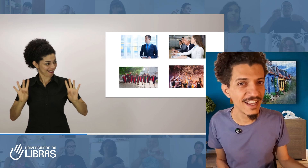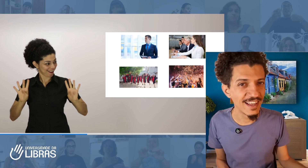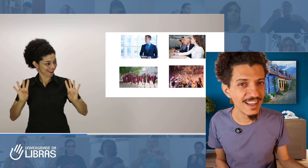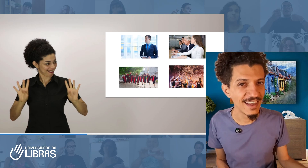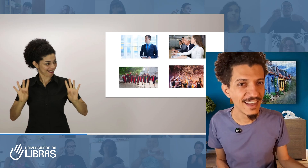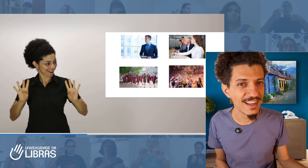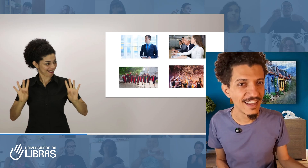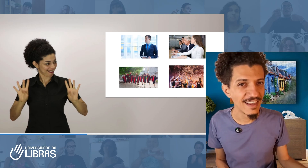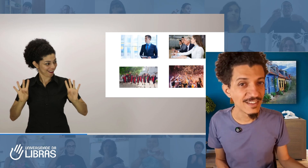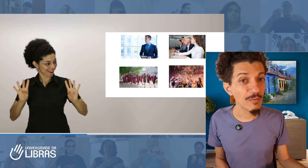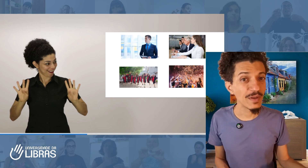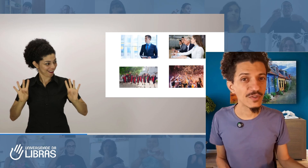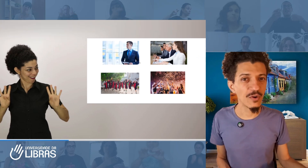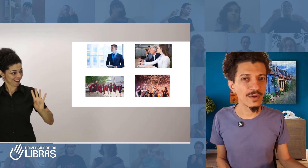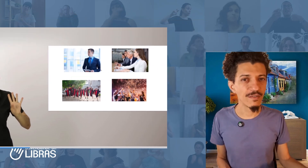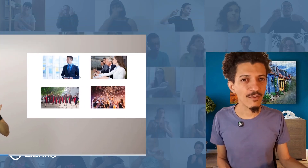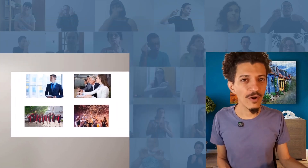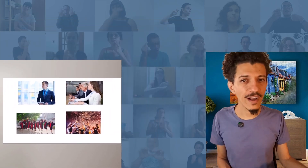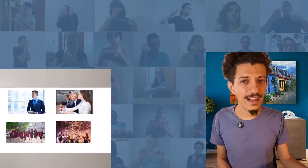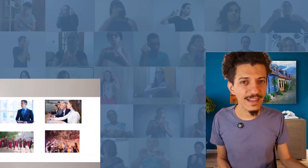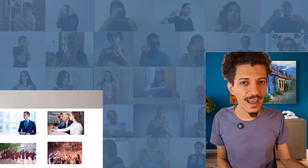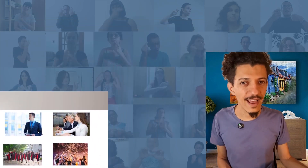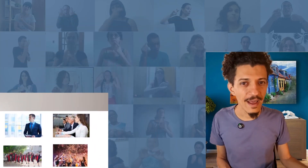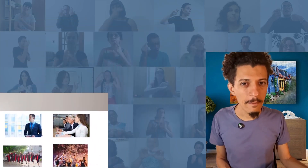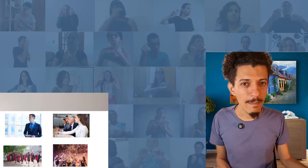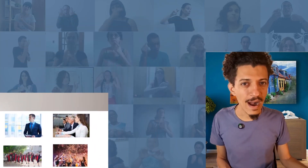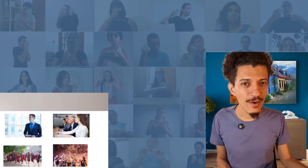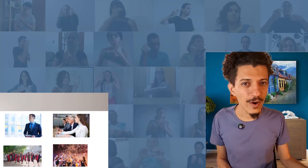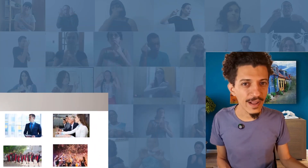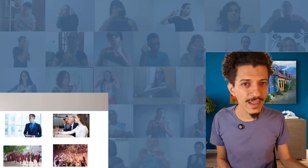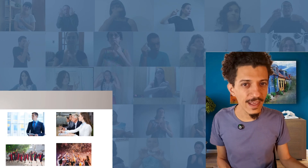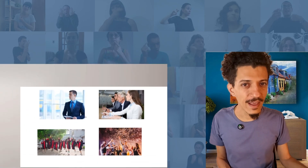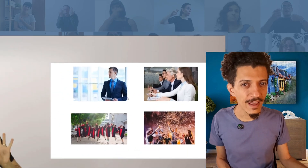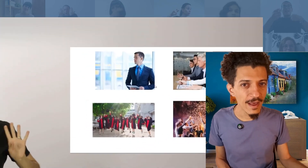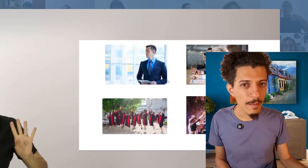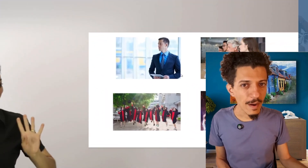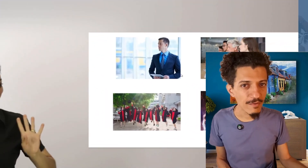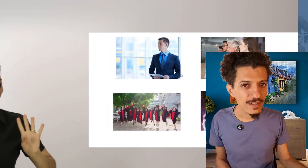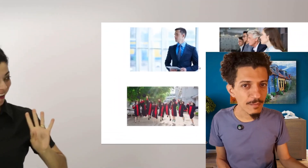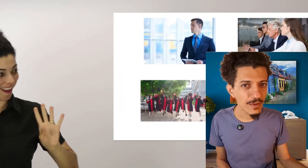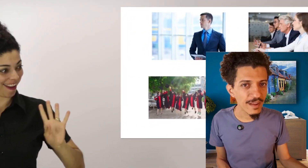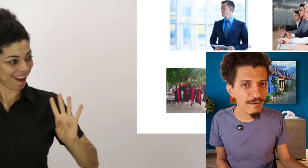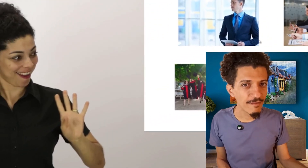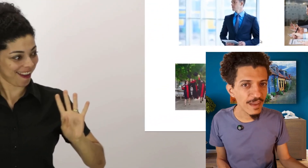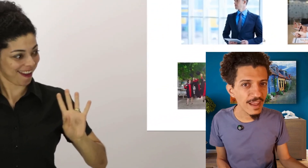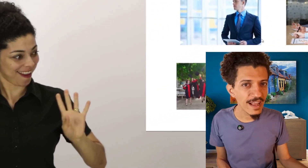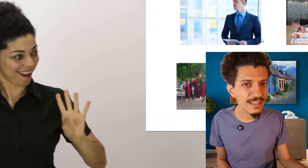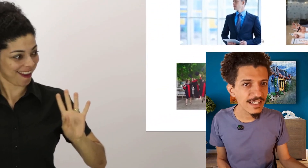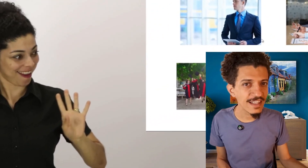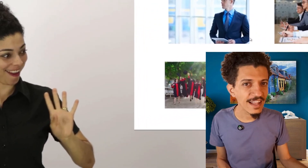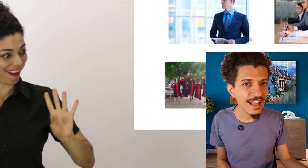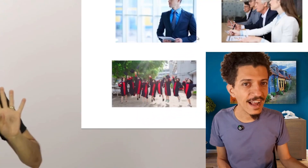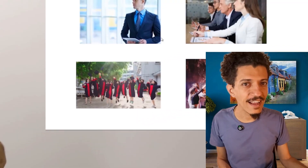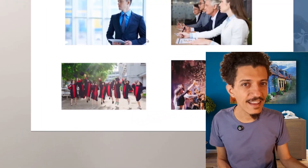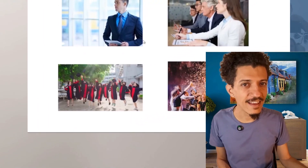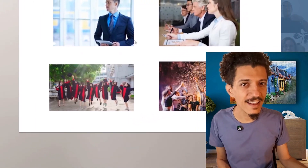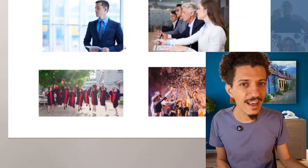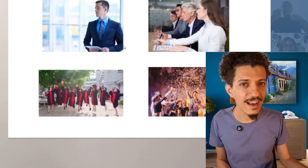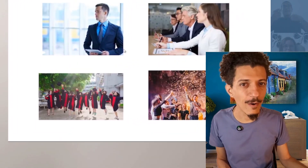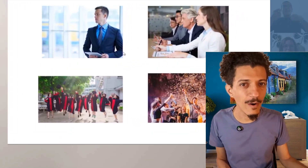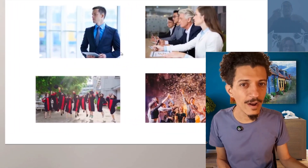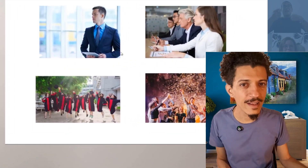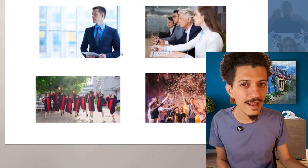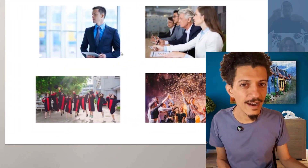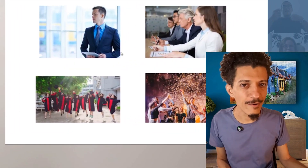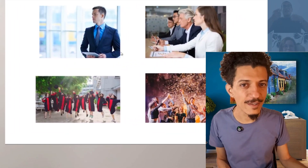aqui. São pessoas. Vou colocar até maior aqui para você poder ver esse detalhe aqui. Que